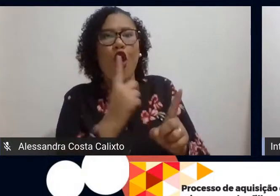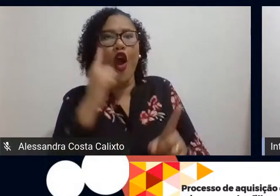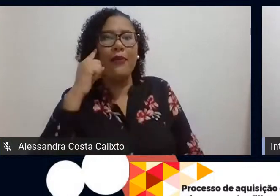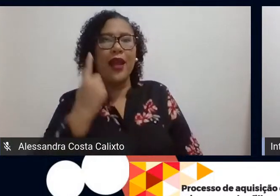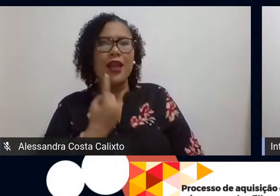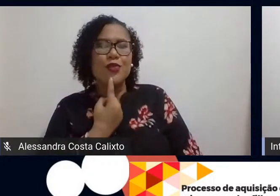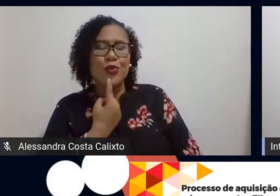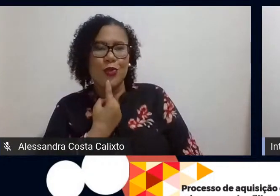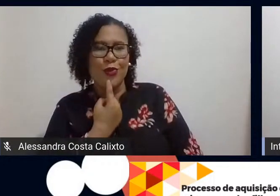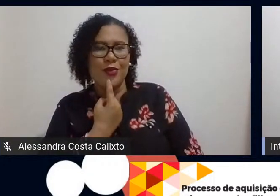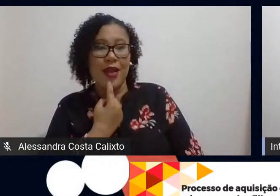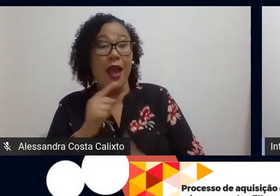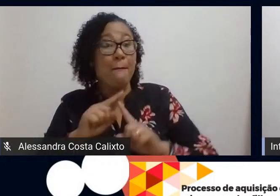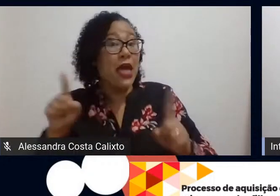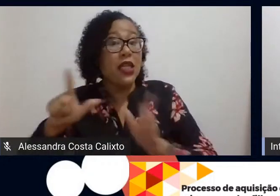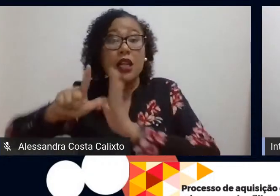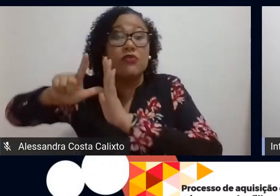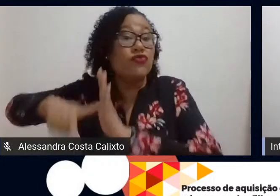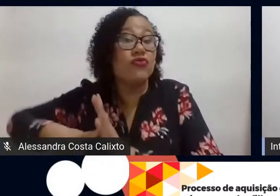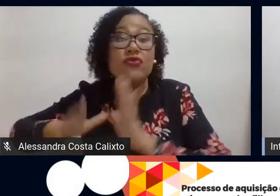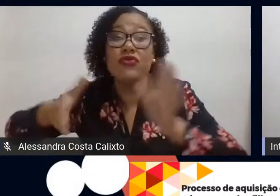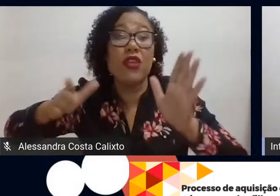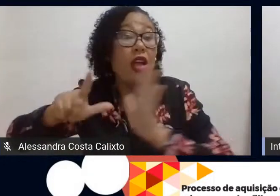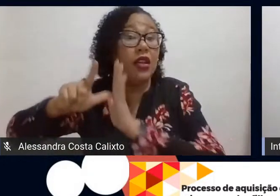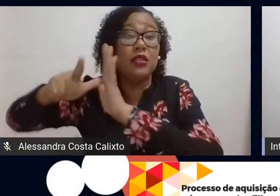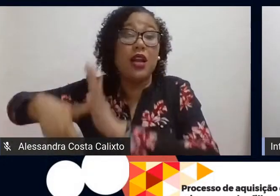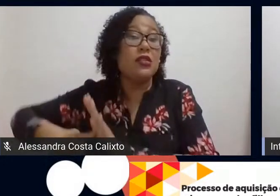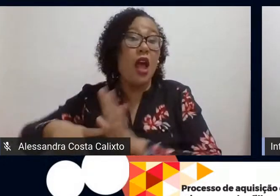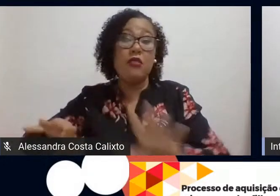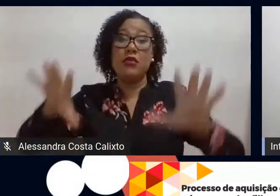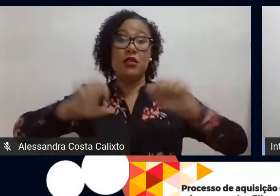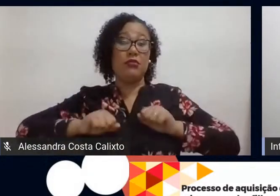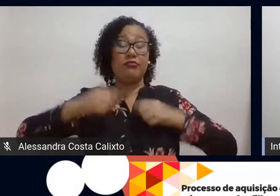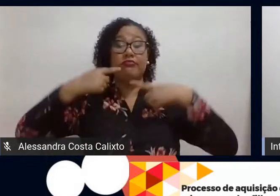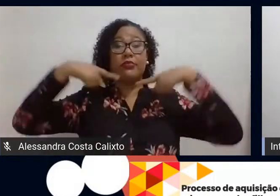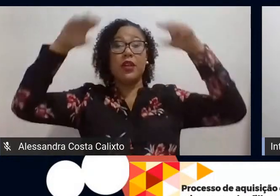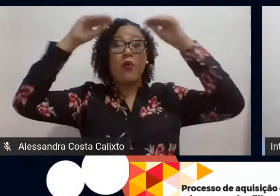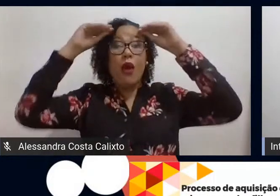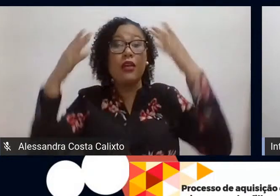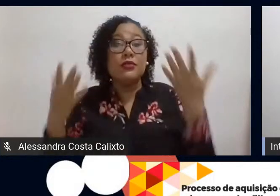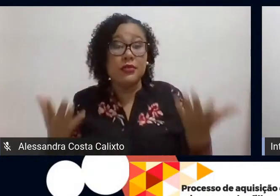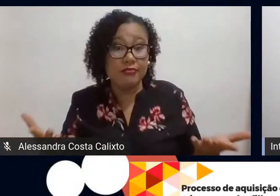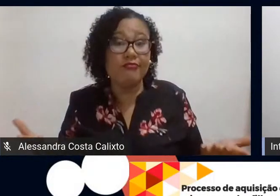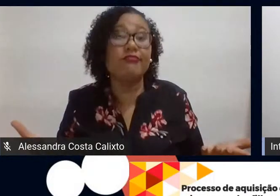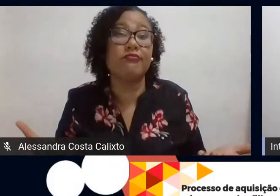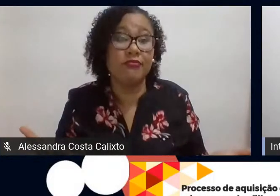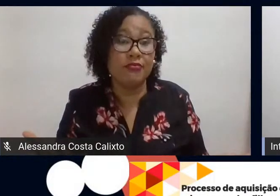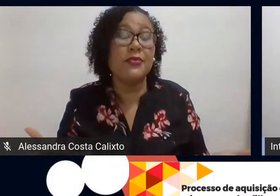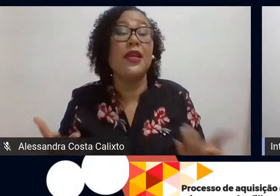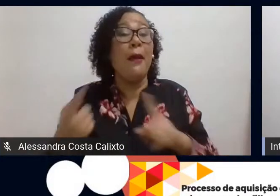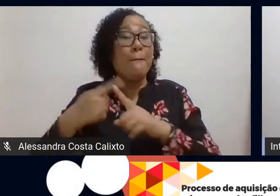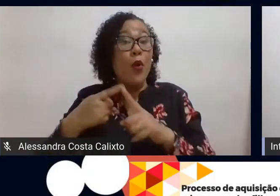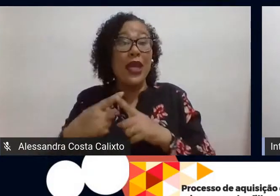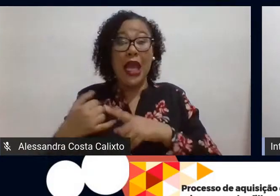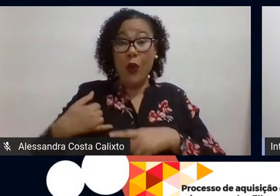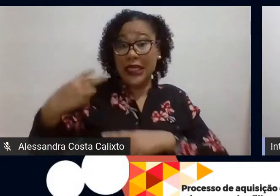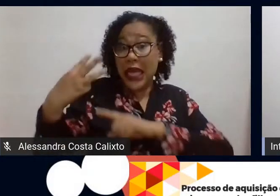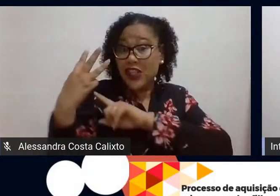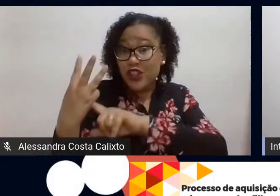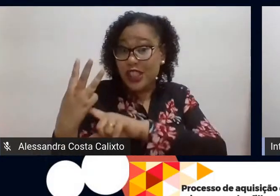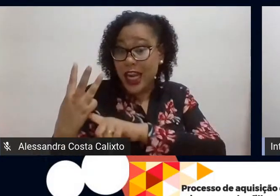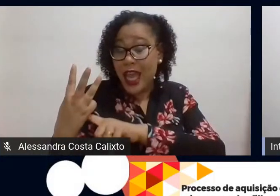idade de 3 anos é que as famílias chegam ao diagnóstico. E é um atraso muito grande no processo de